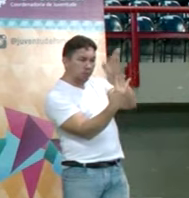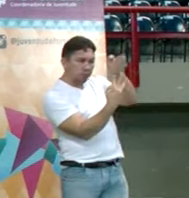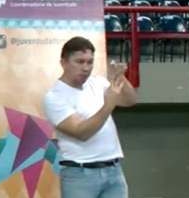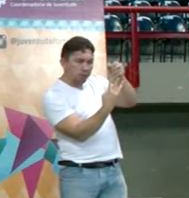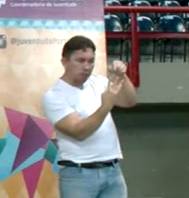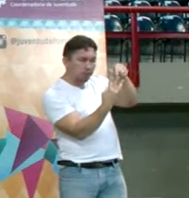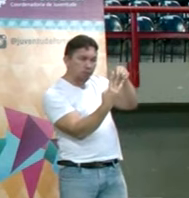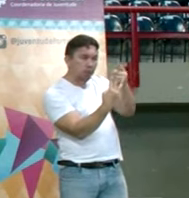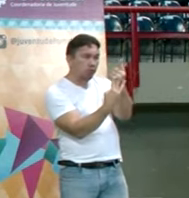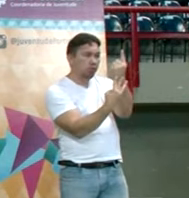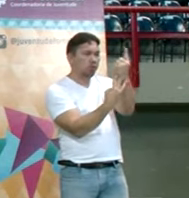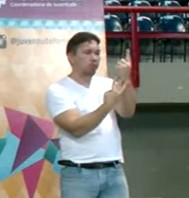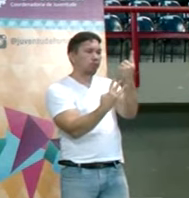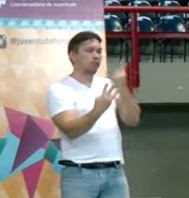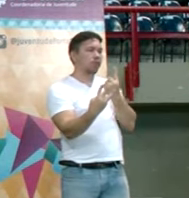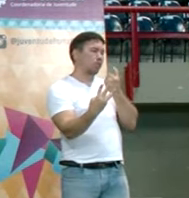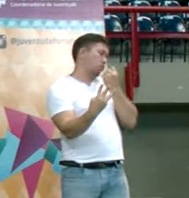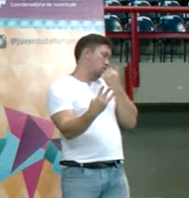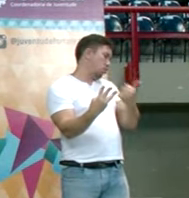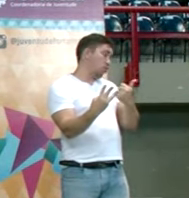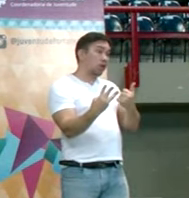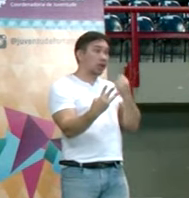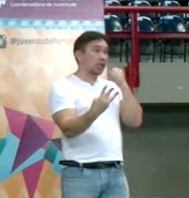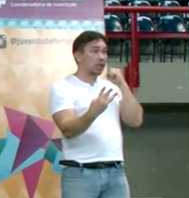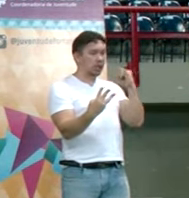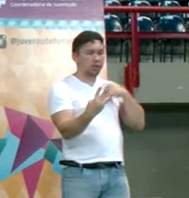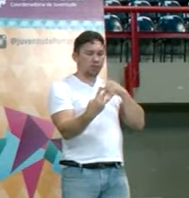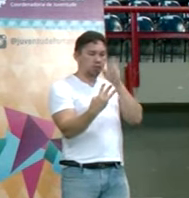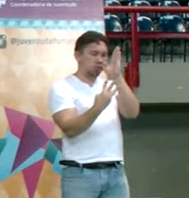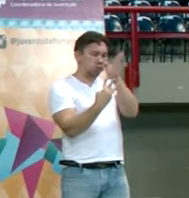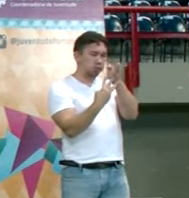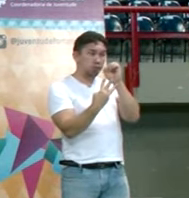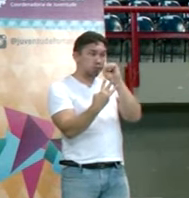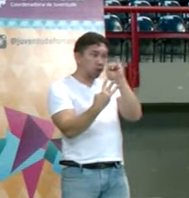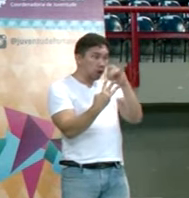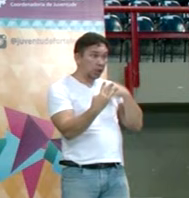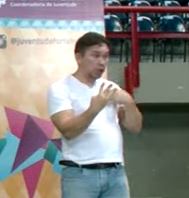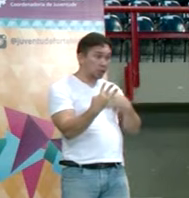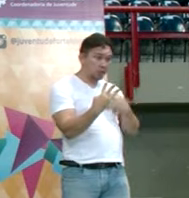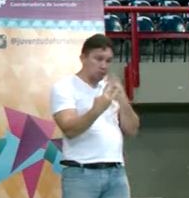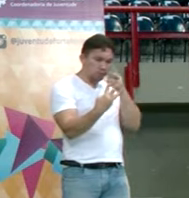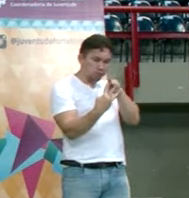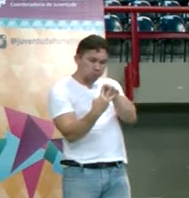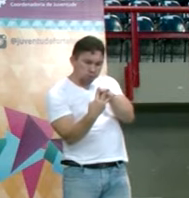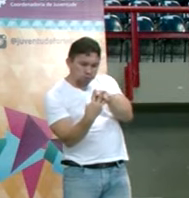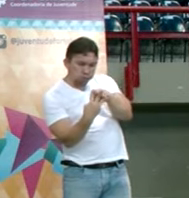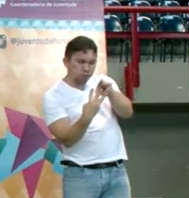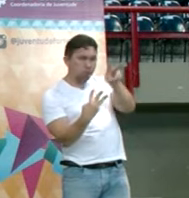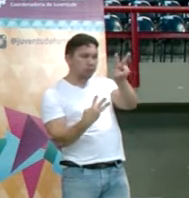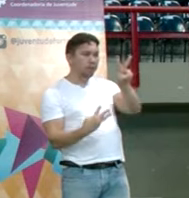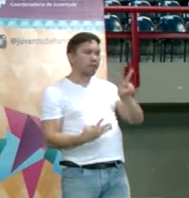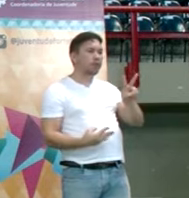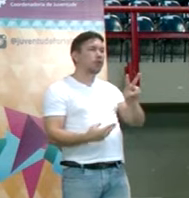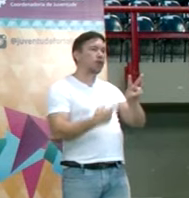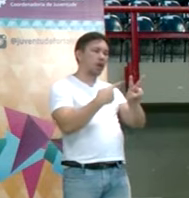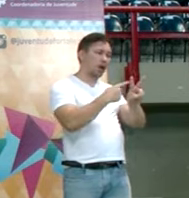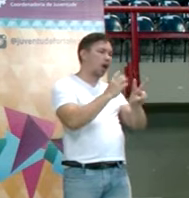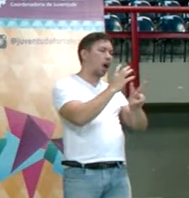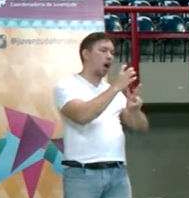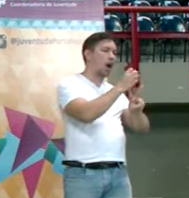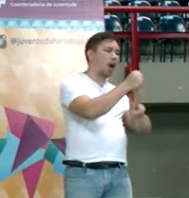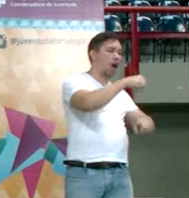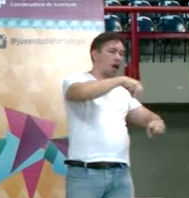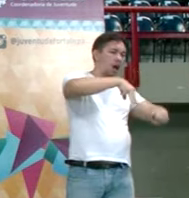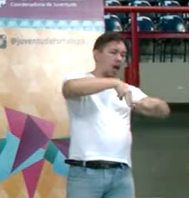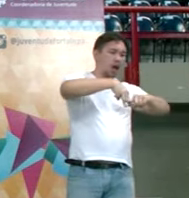tiver um elemento no meio felicidade Total a mediana é aquele elemento acabou se forem dois elementos Isso só